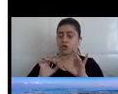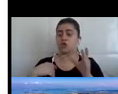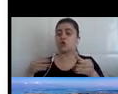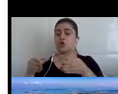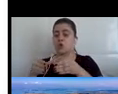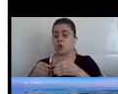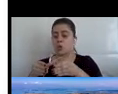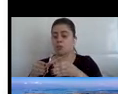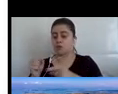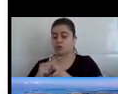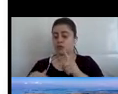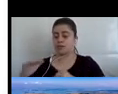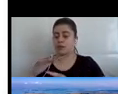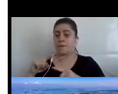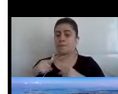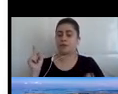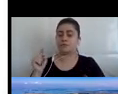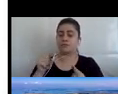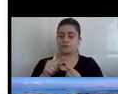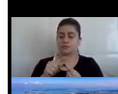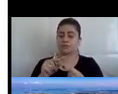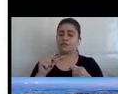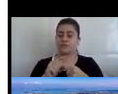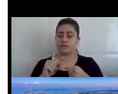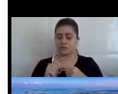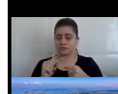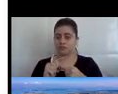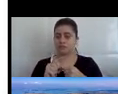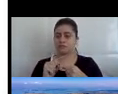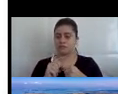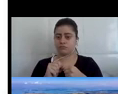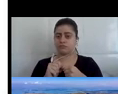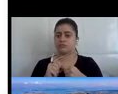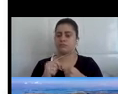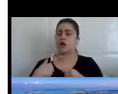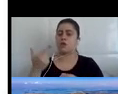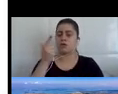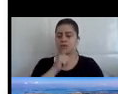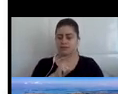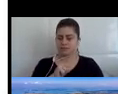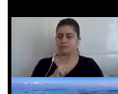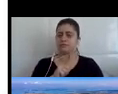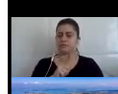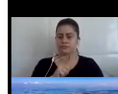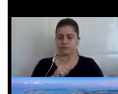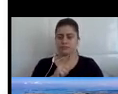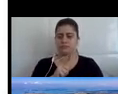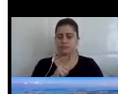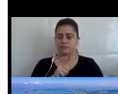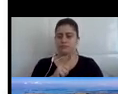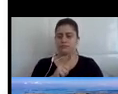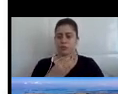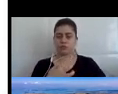que objetivamente, subjetivamente, está construída e articulada para lidar com essa nova configuração do modo de